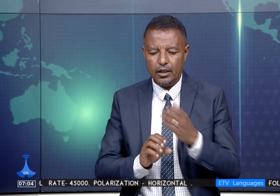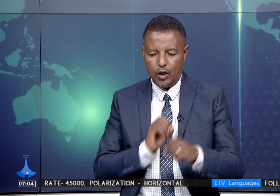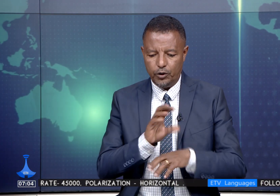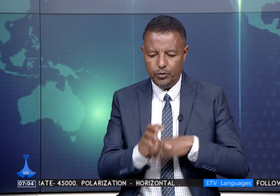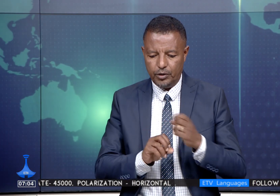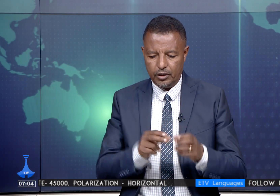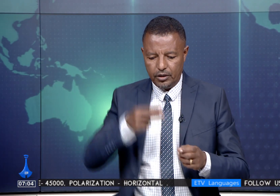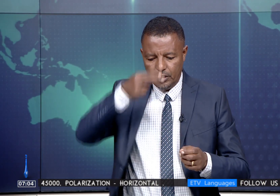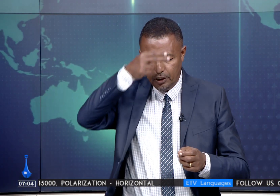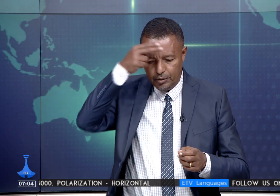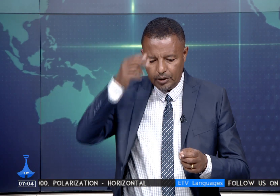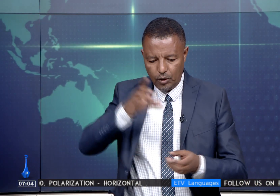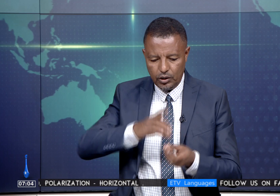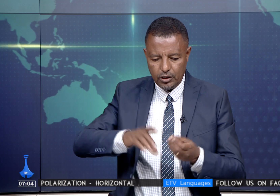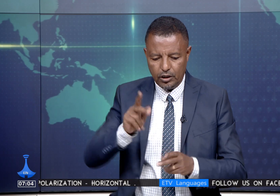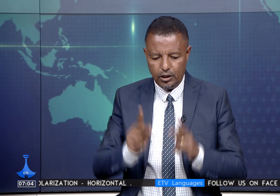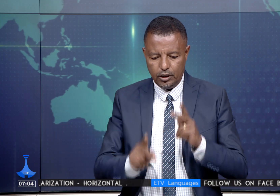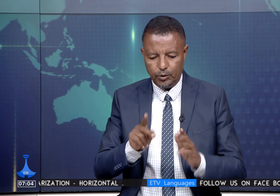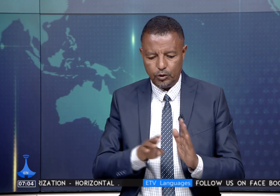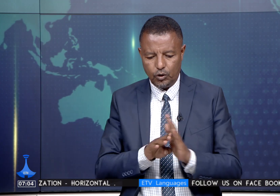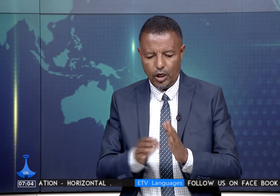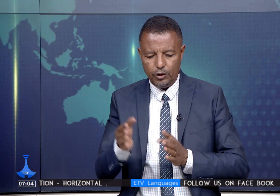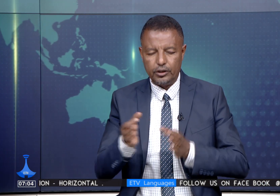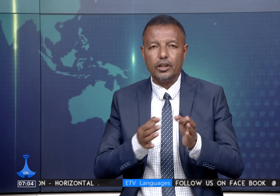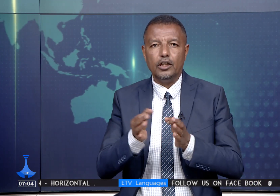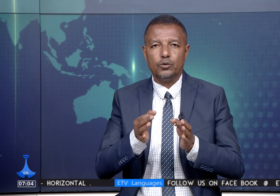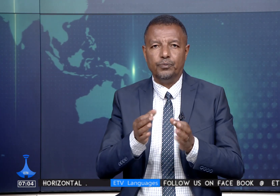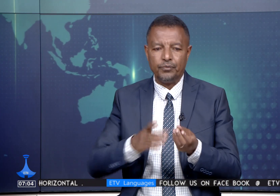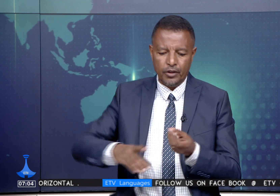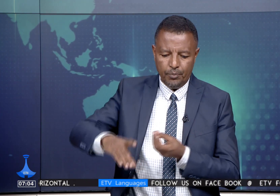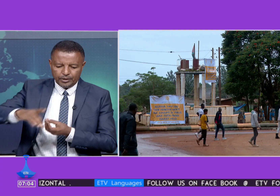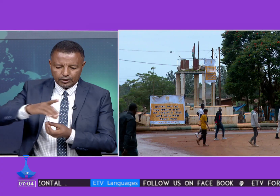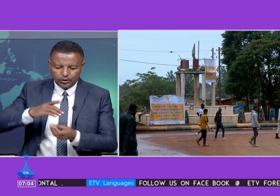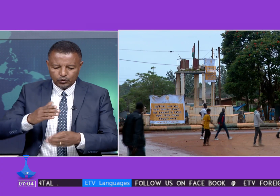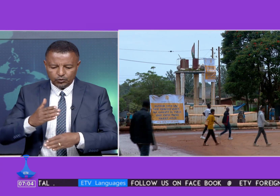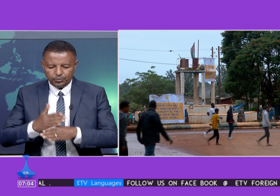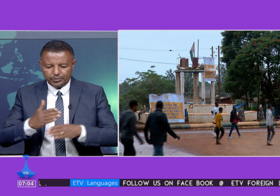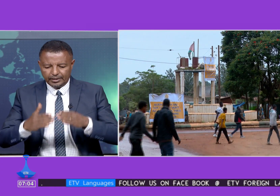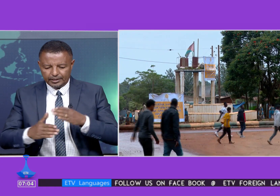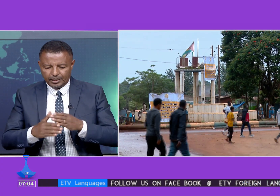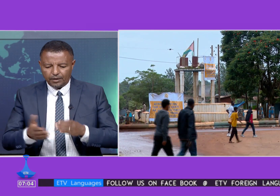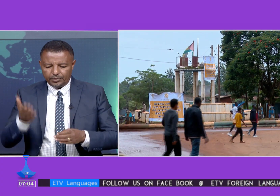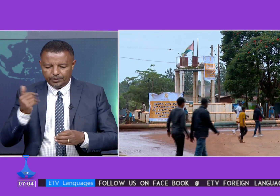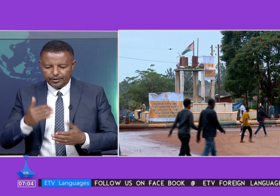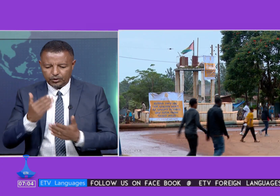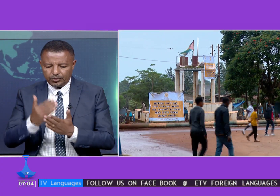የአገራዊ ምክክር የቤንሻንጉል ክልል ህዝቦች ተወካዮች ገለጹ። በክልሉ ደረጃ በነበረው